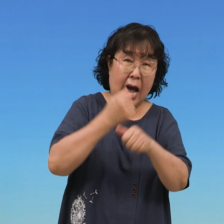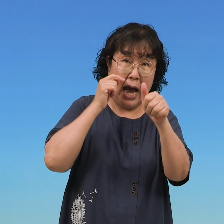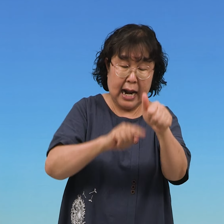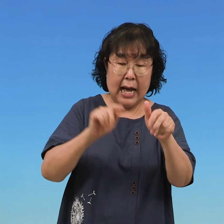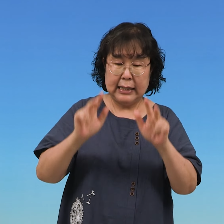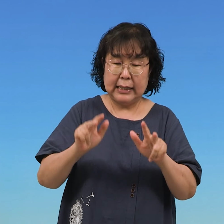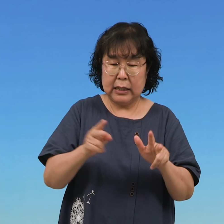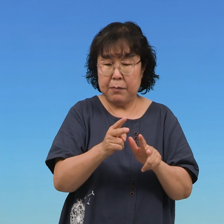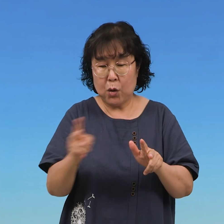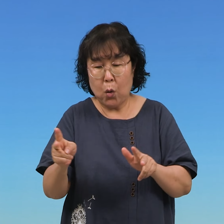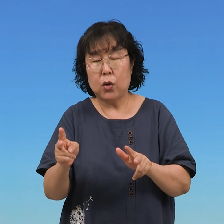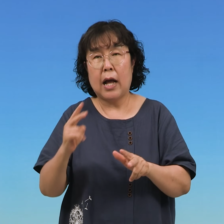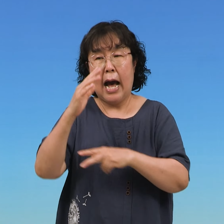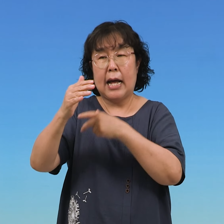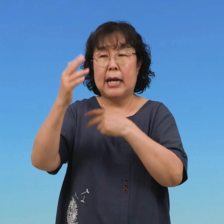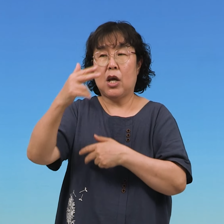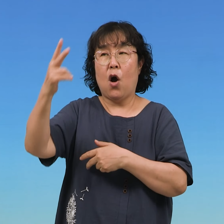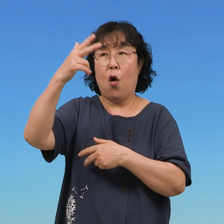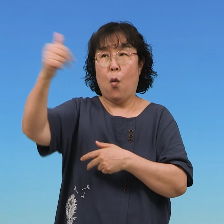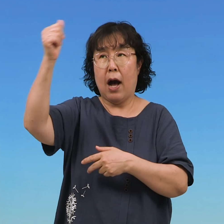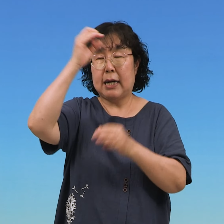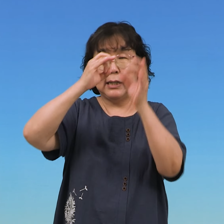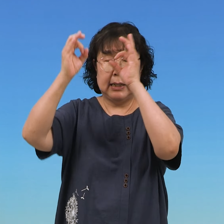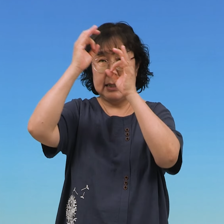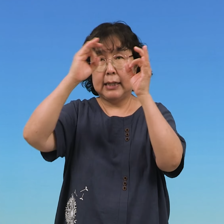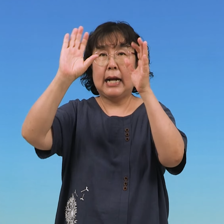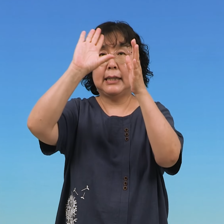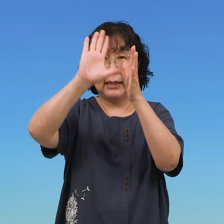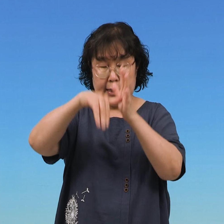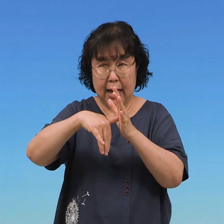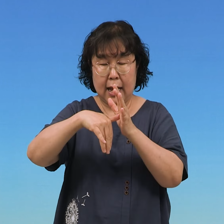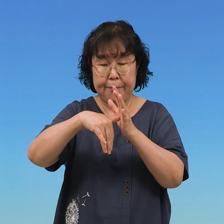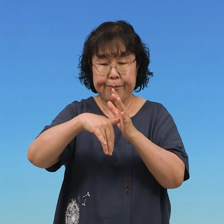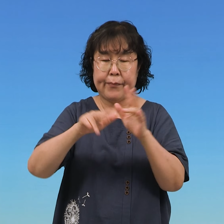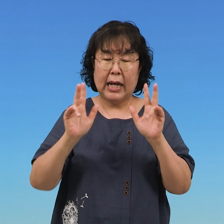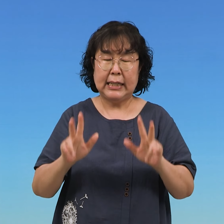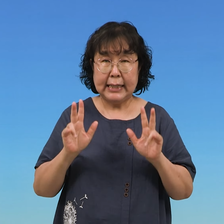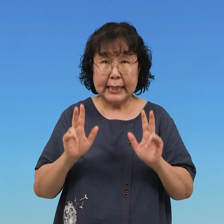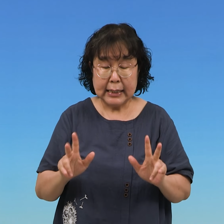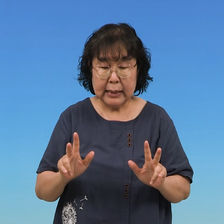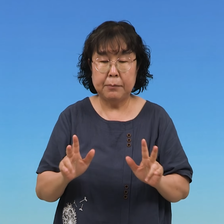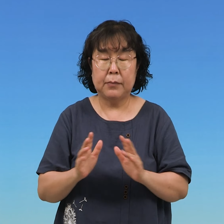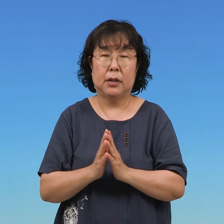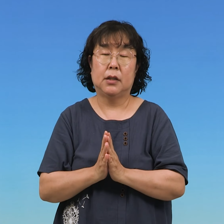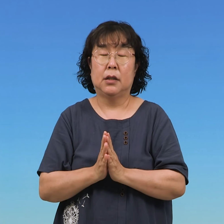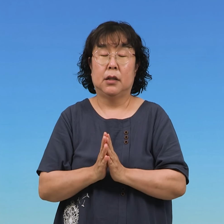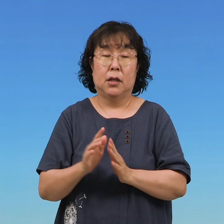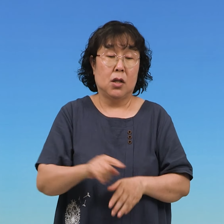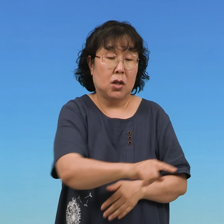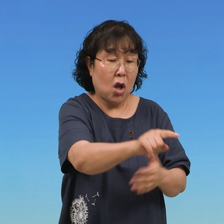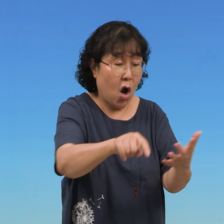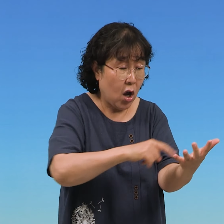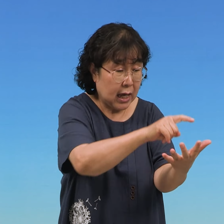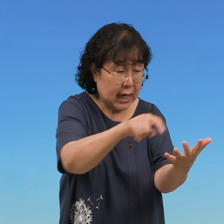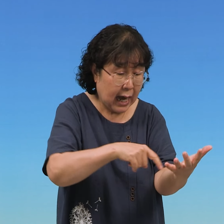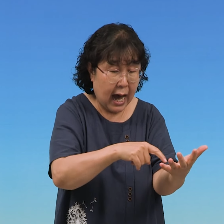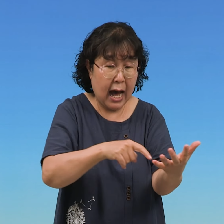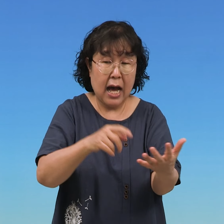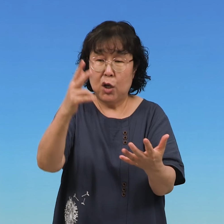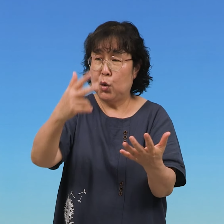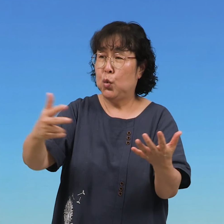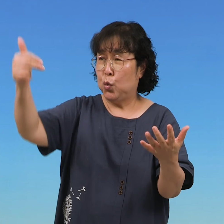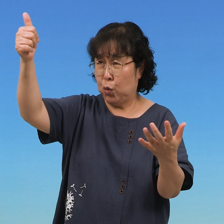여호와를 찾을 때니. 세 번역으로 보니까 지금은 너희가 주를 찾을 때다. 묵은 땅을